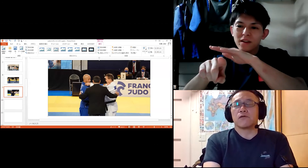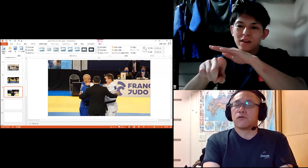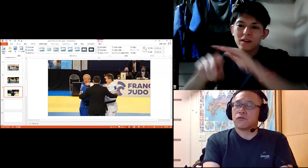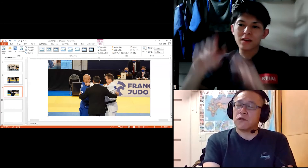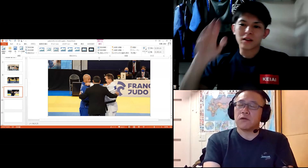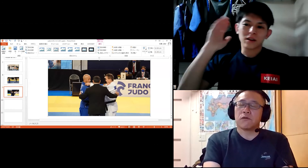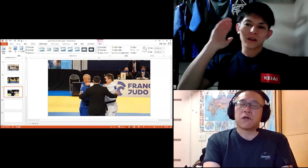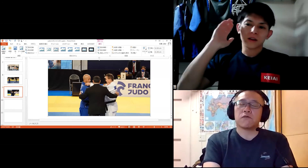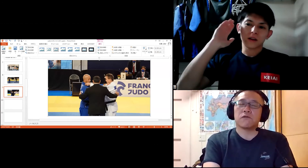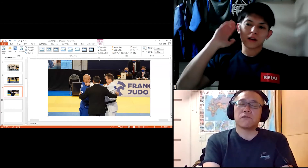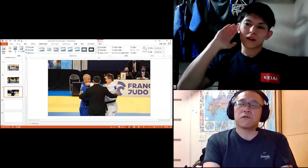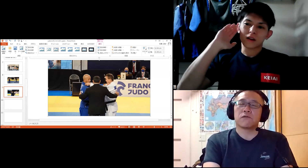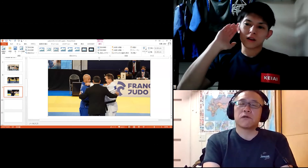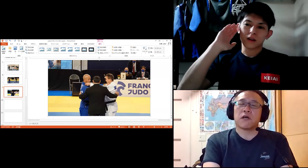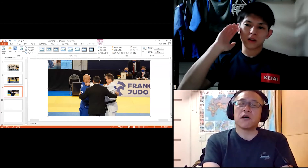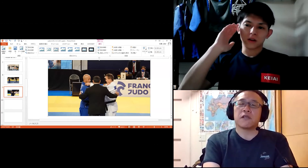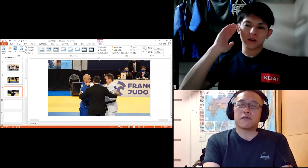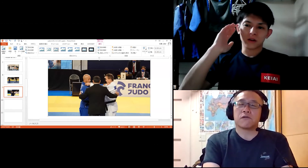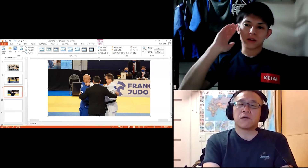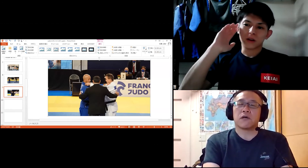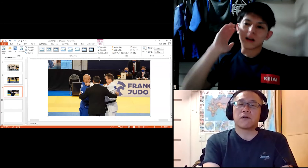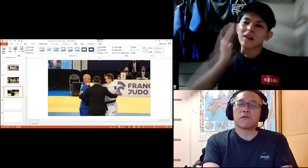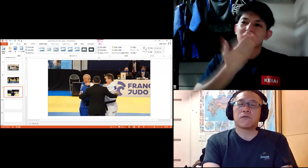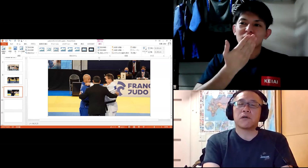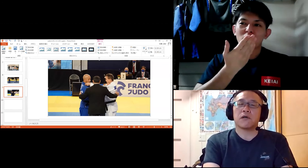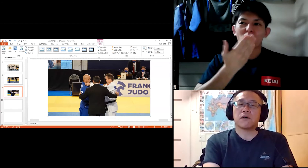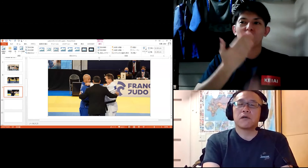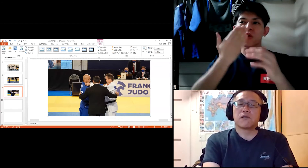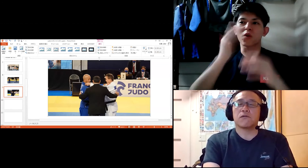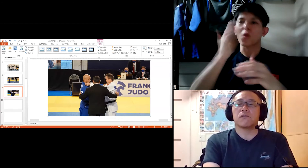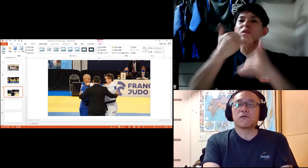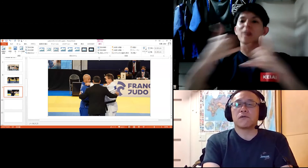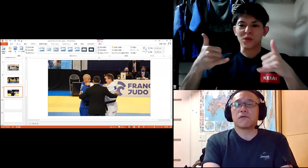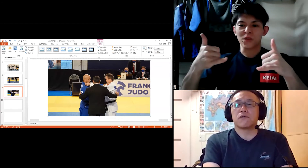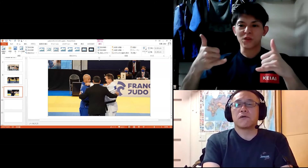だから それはブラインドのルールなんでってこれは